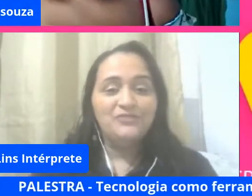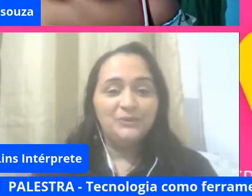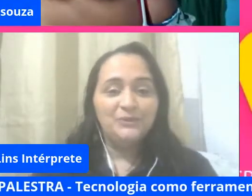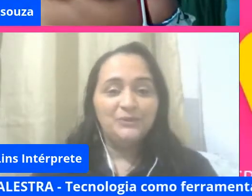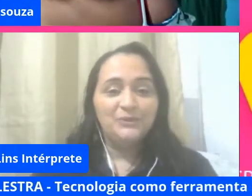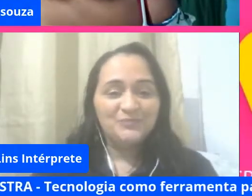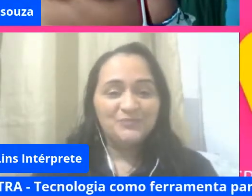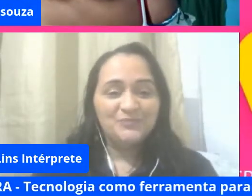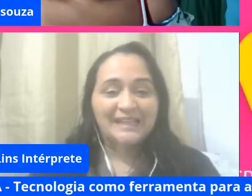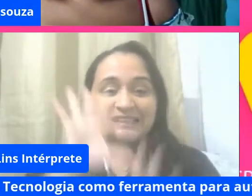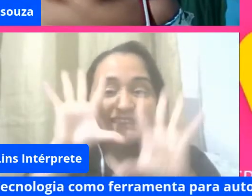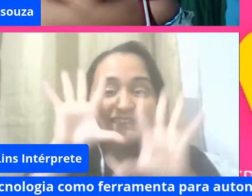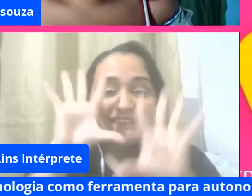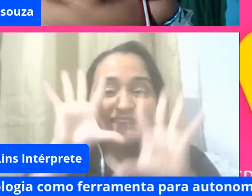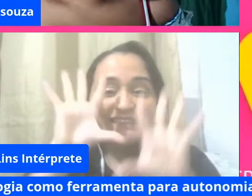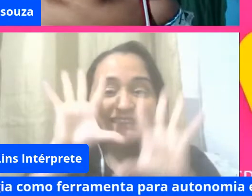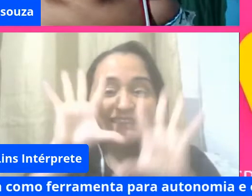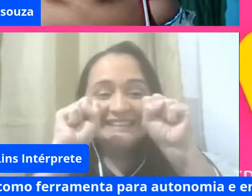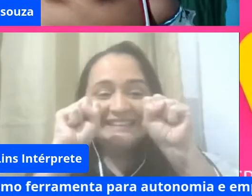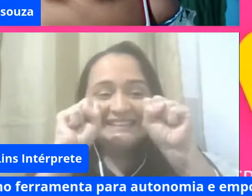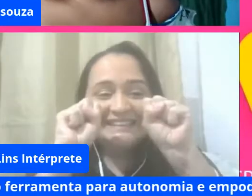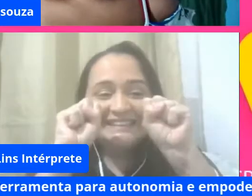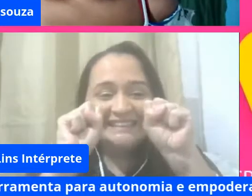E travou o vídeo.